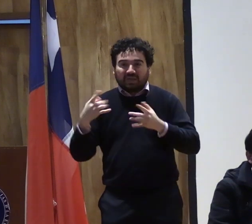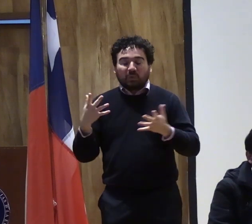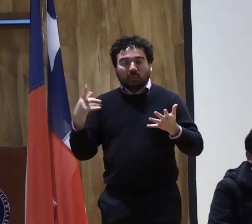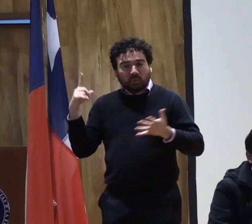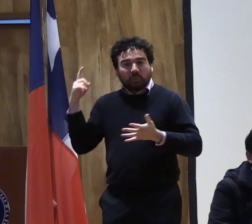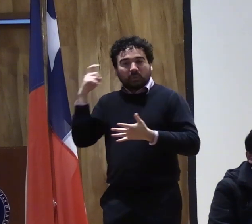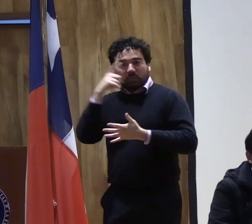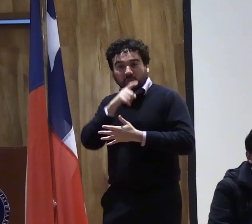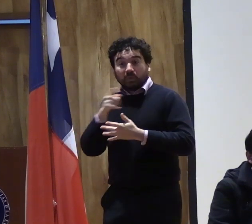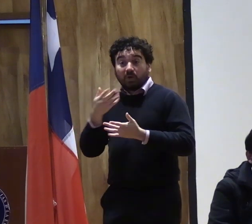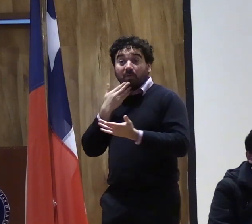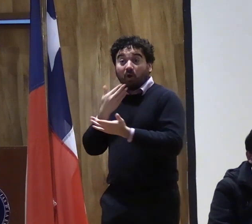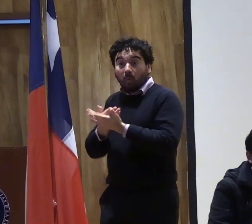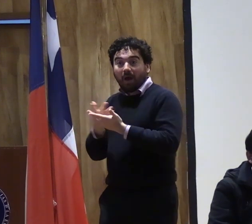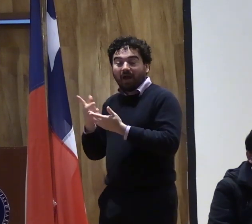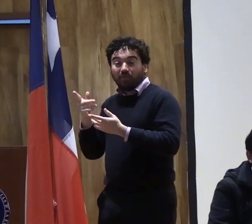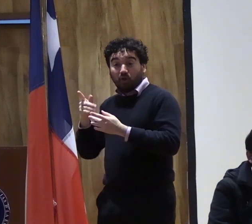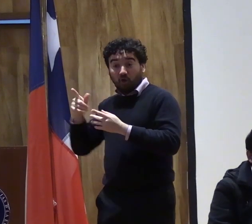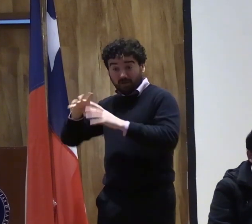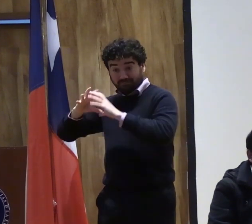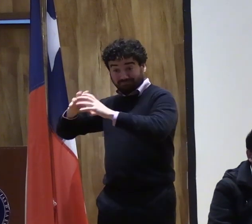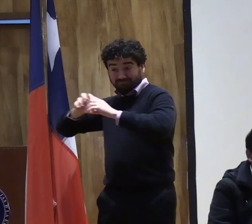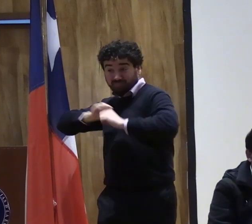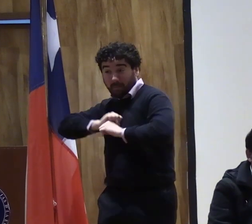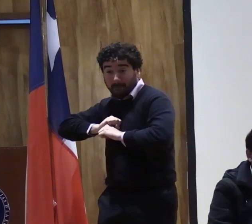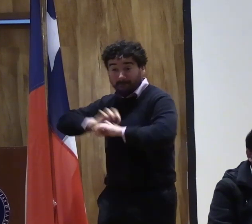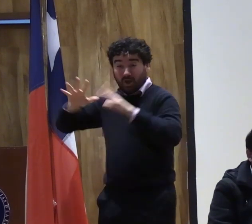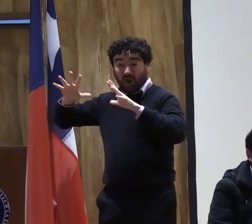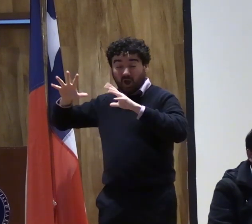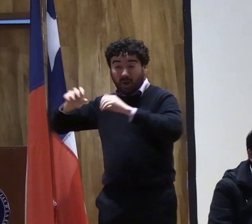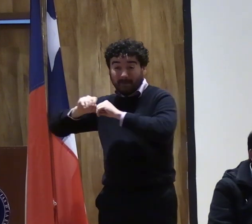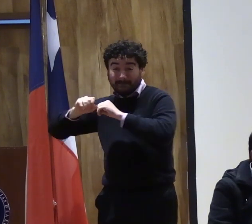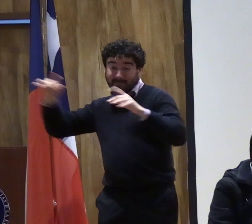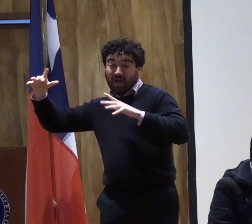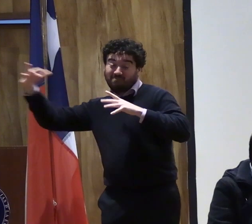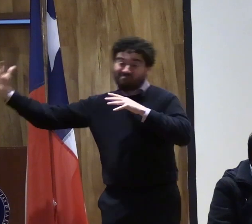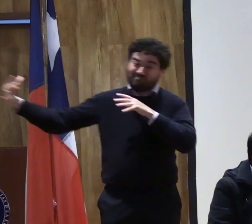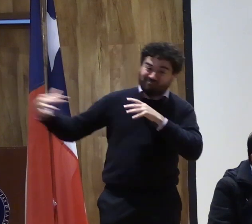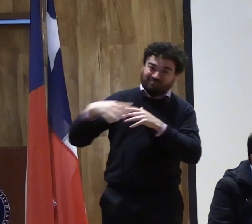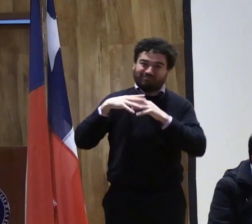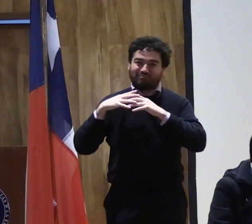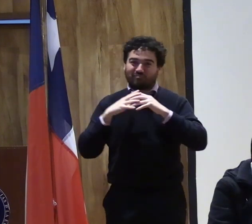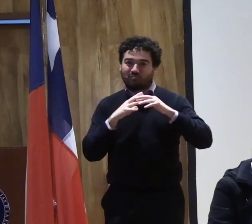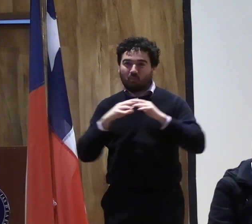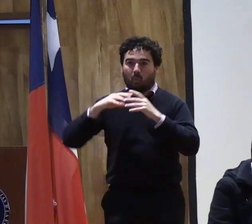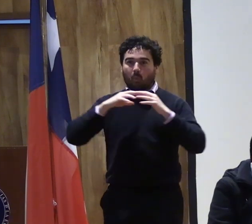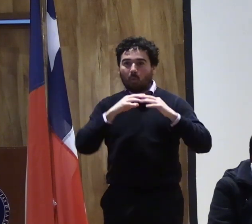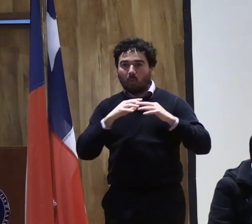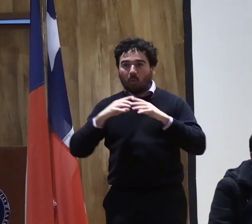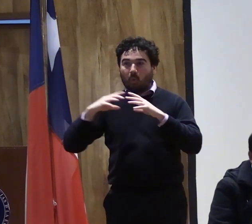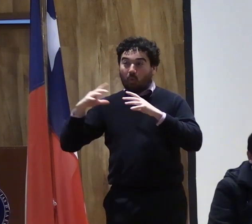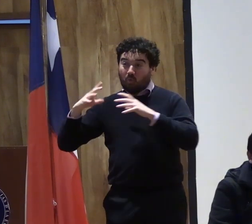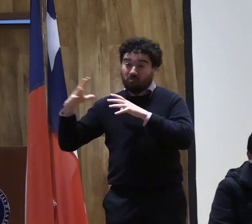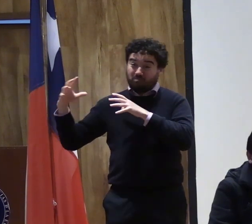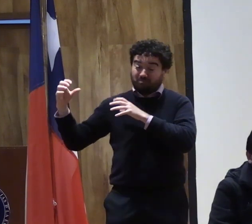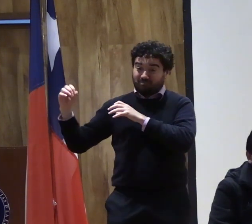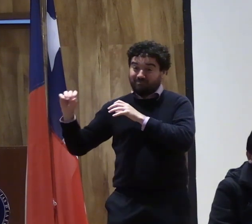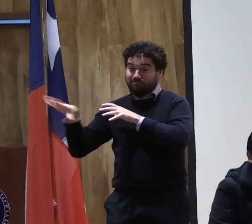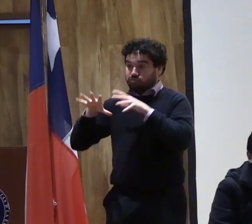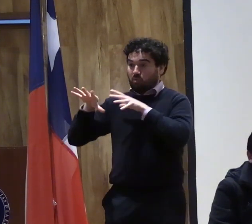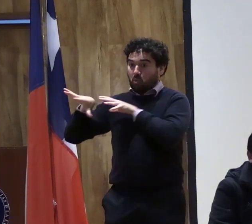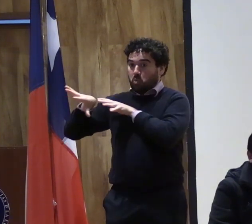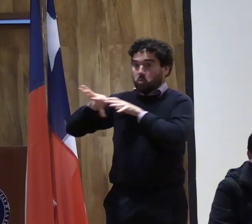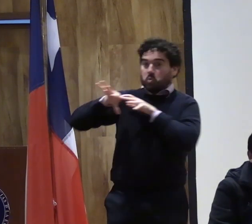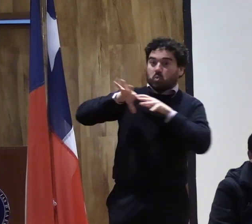la explosión empuja las nubes, y al empujar las nubes hace aumentar la densidad de